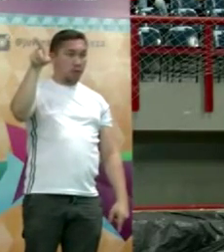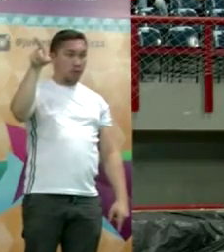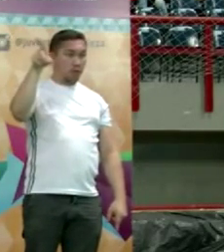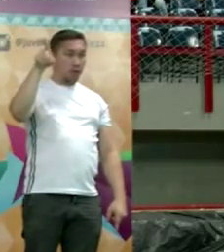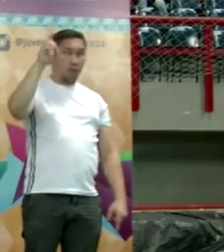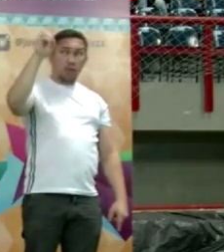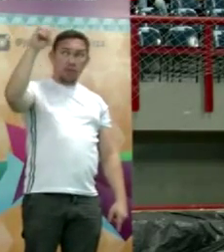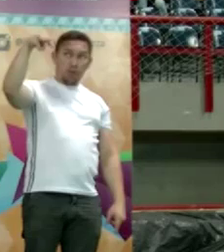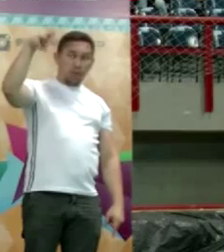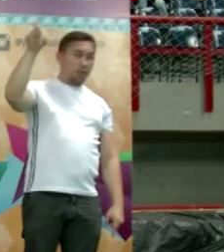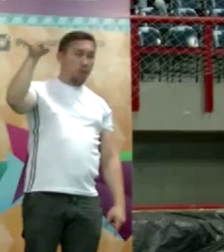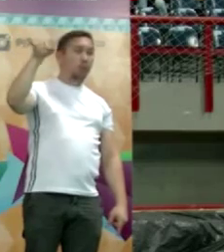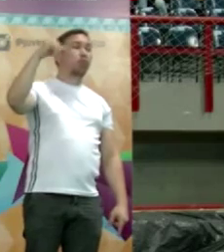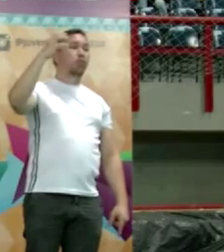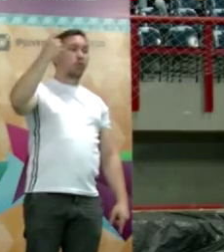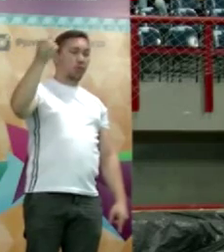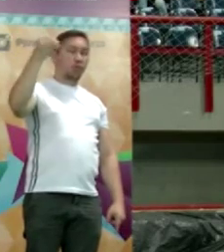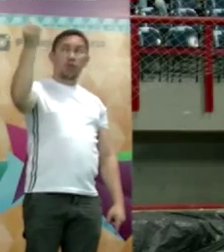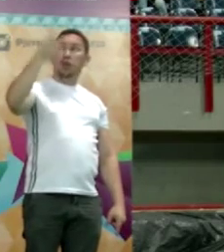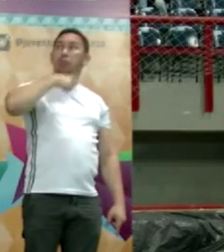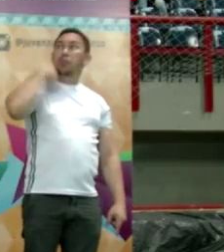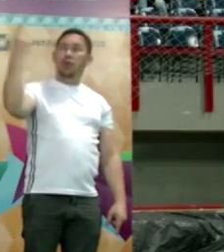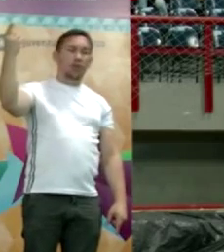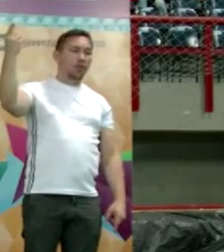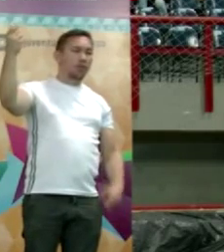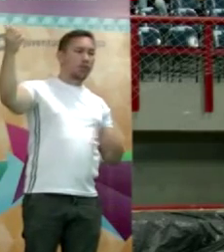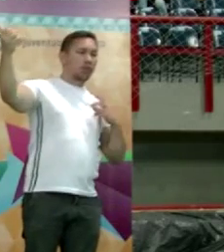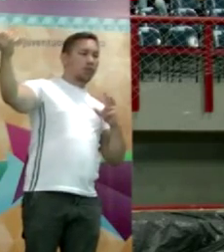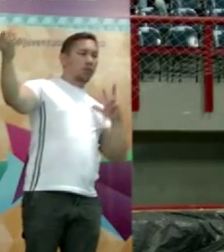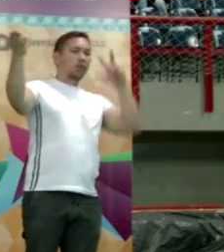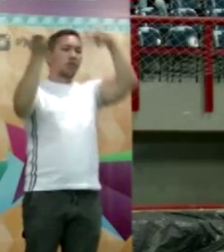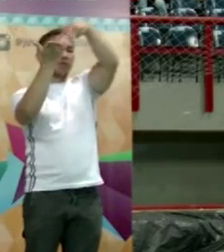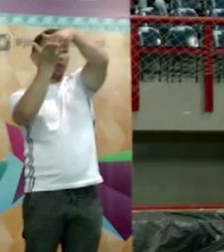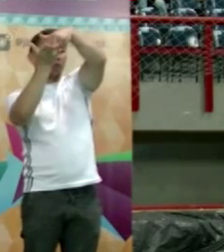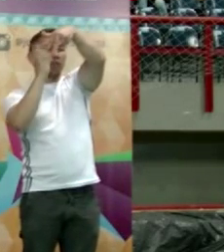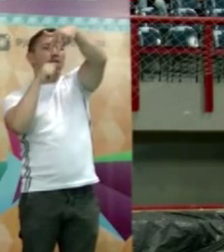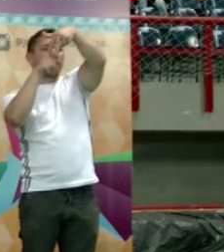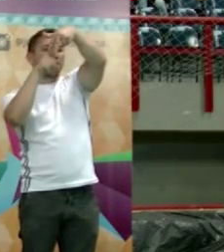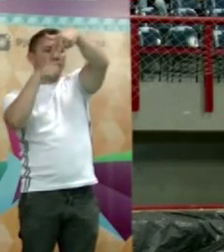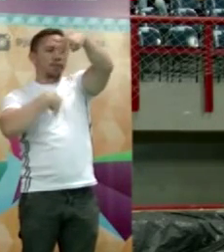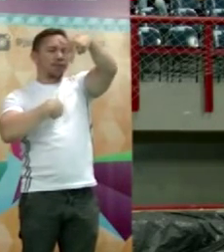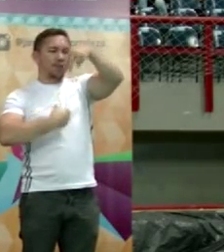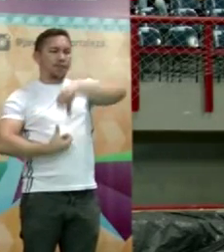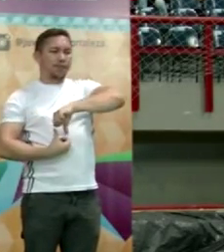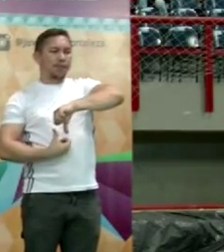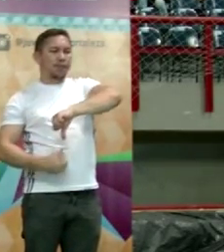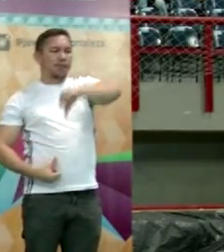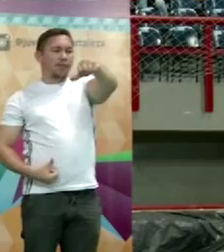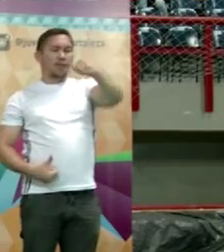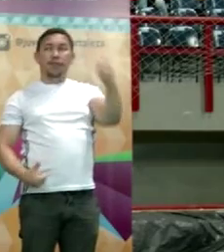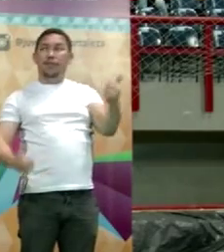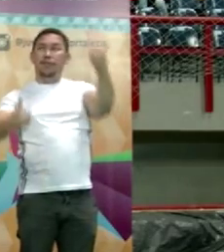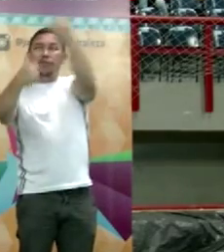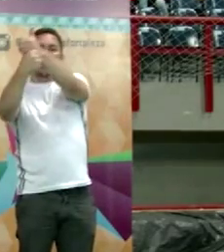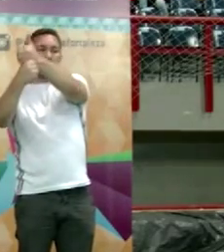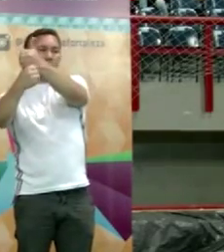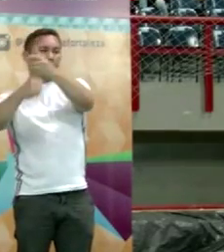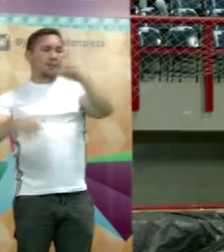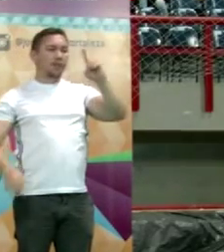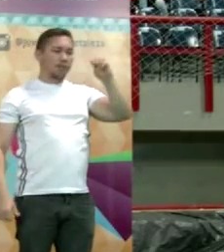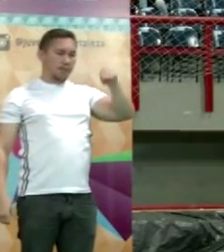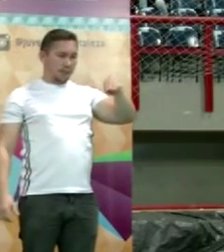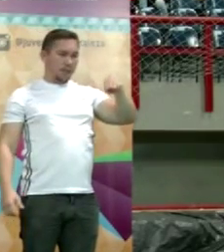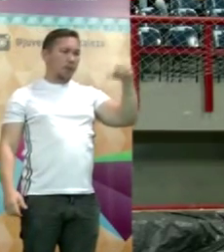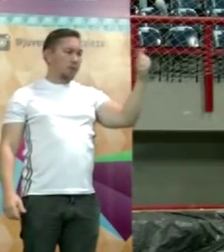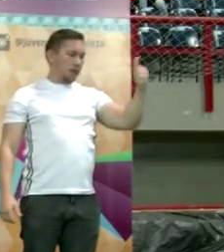João VI morresse lá em Portugal, quem é que deveria sucedê-lo? Seu filho Dom Pedro. Se